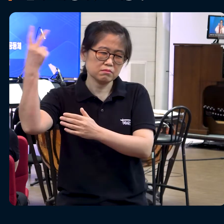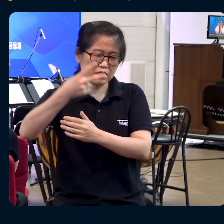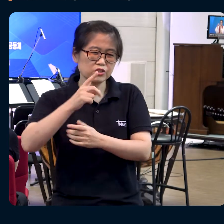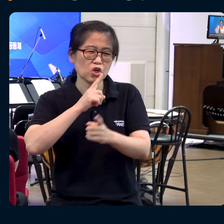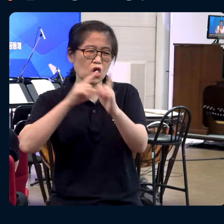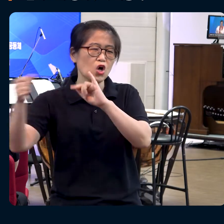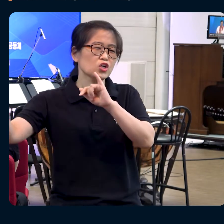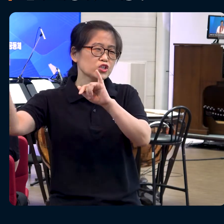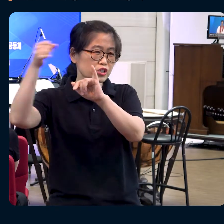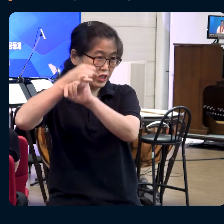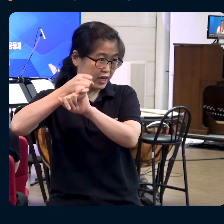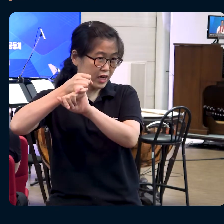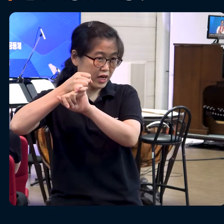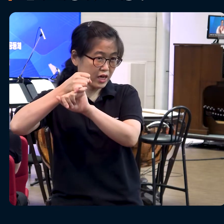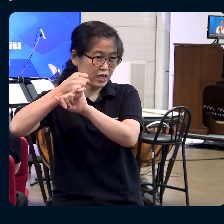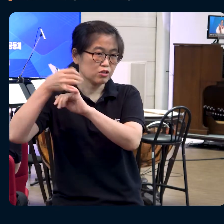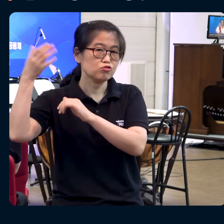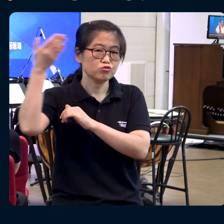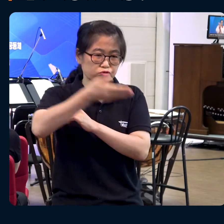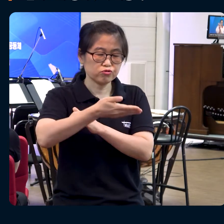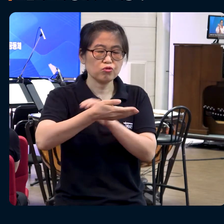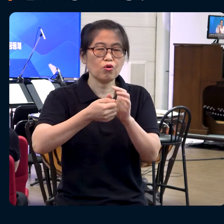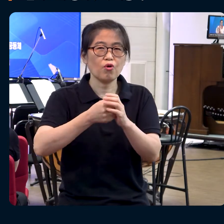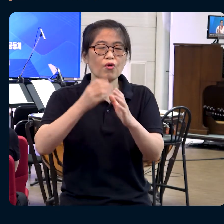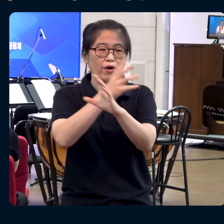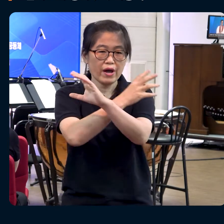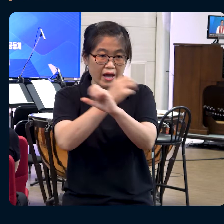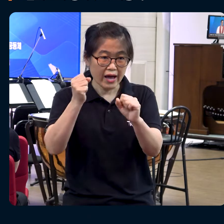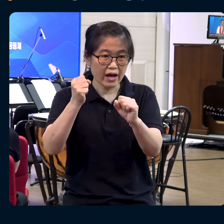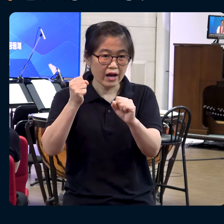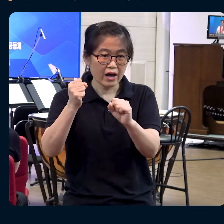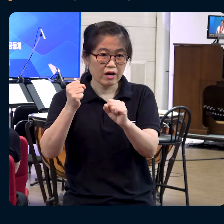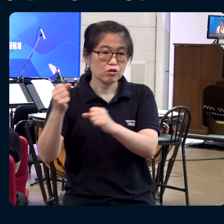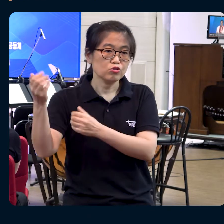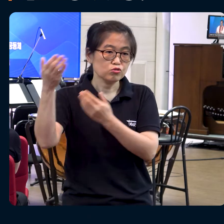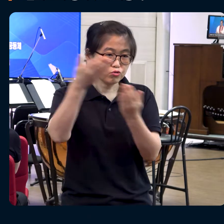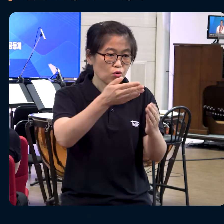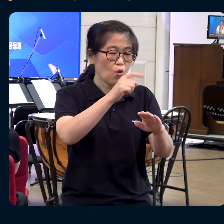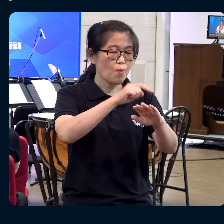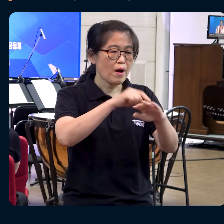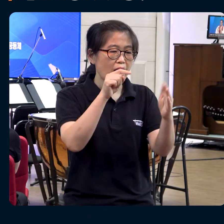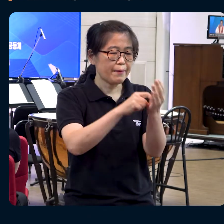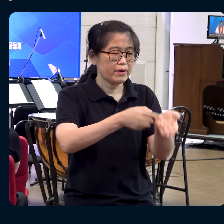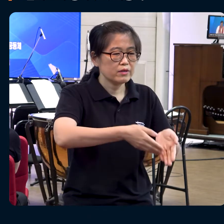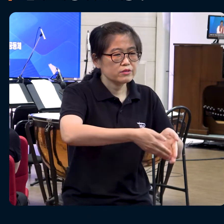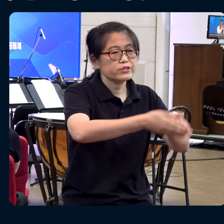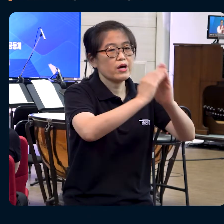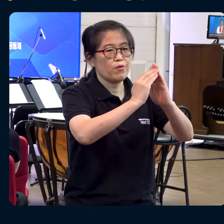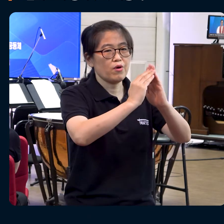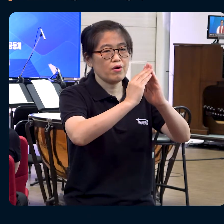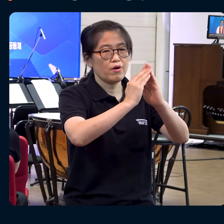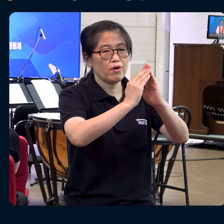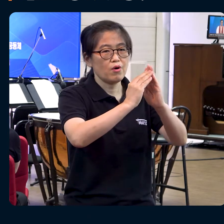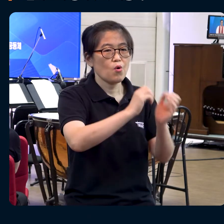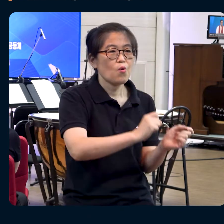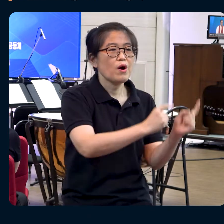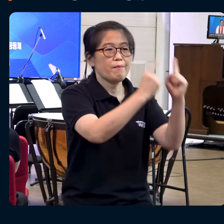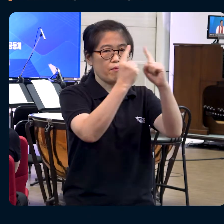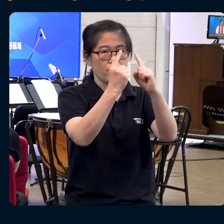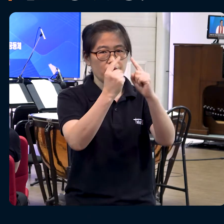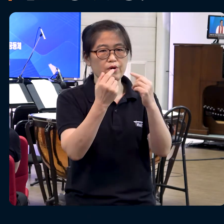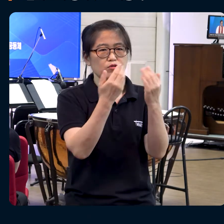바로 다시 한번 언약을 주면서 그 언약을 계약을 맺는 걸 통해서 그의 마음을 일으켜 세우시는